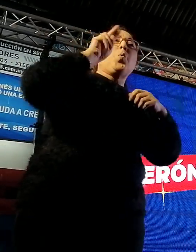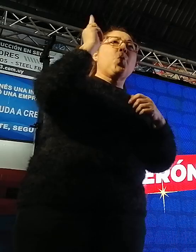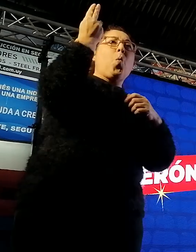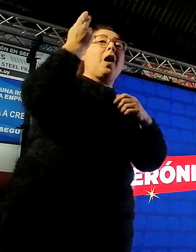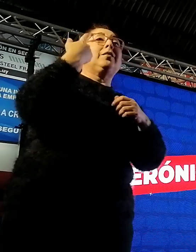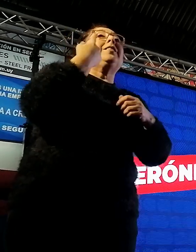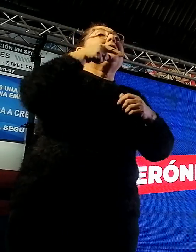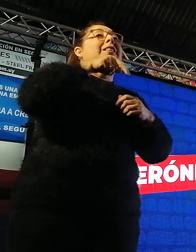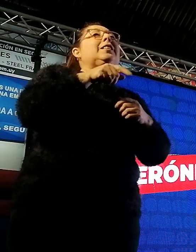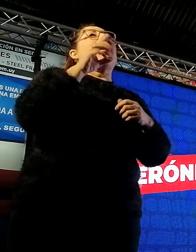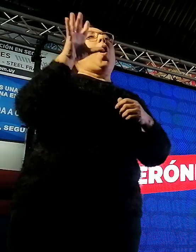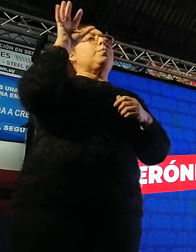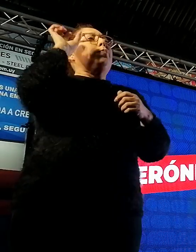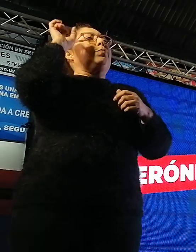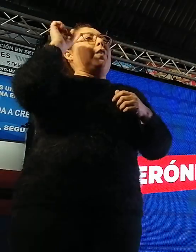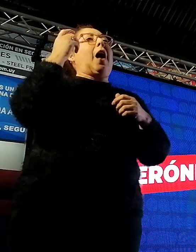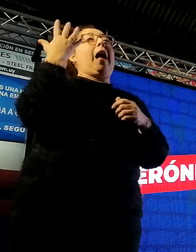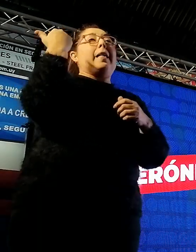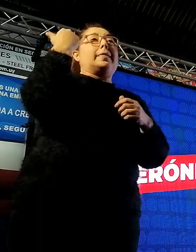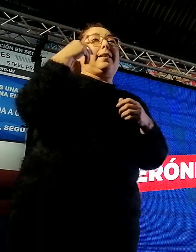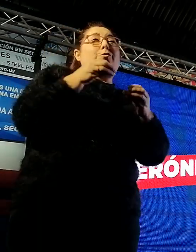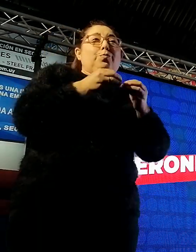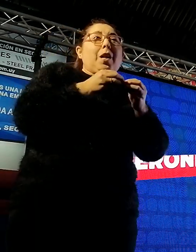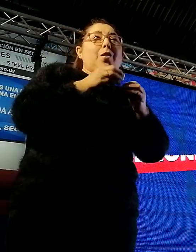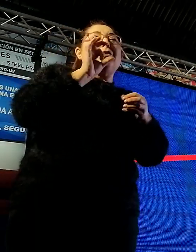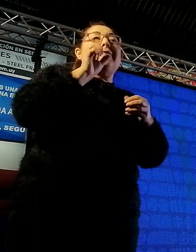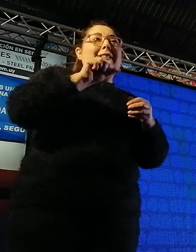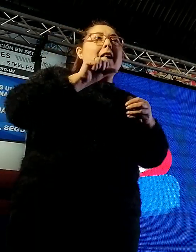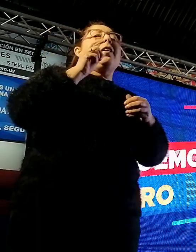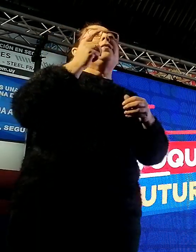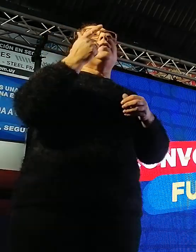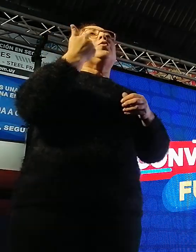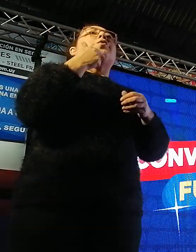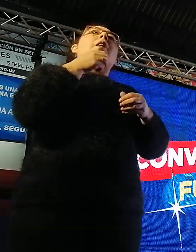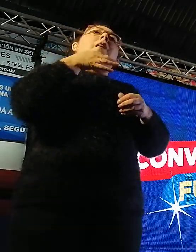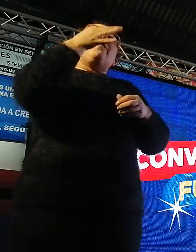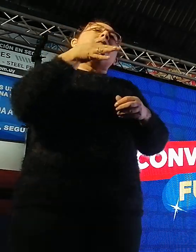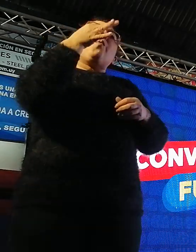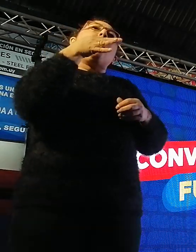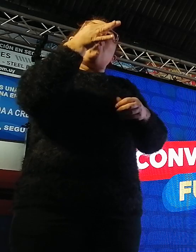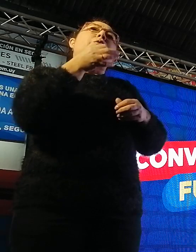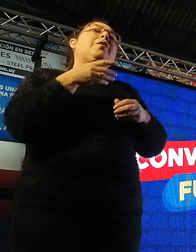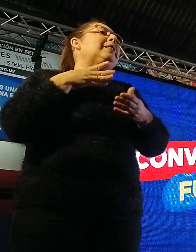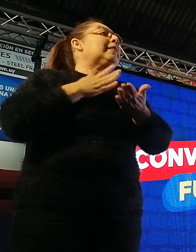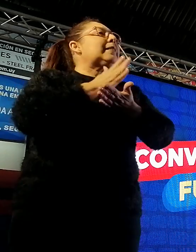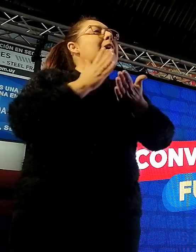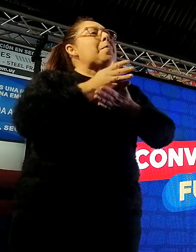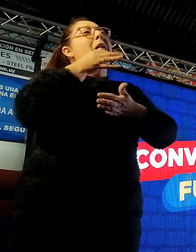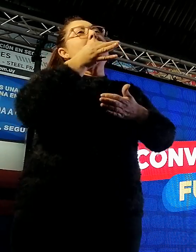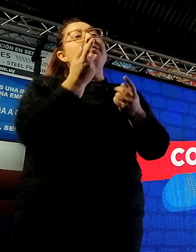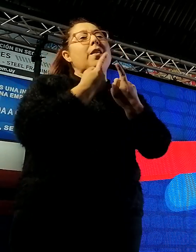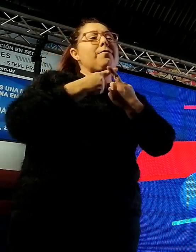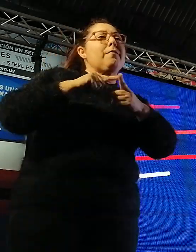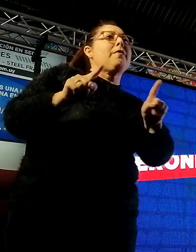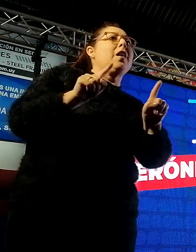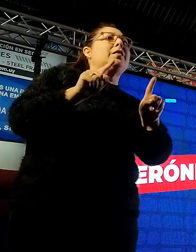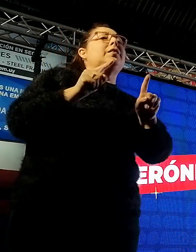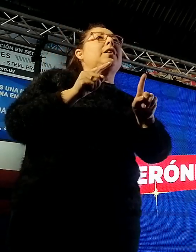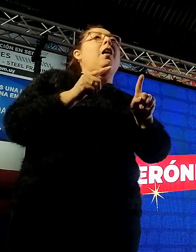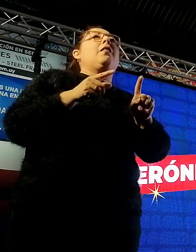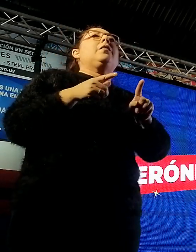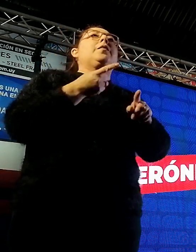lo recordaba Sereñi sistemáticamente una y otra vez, marcaba esto en sus discursos como una diferencia con los partidos tradicionales a los que